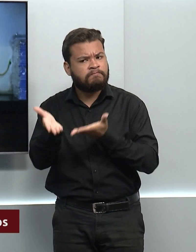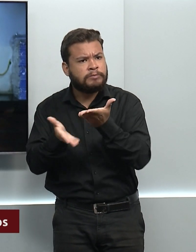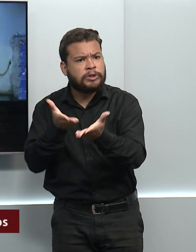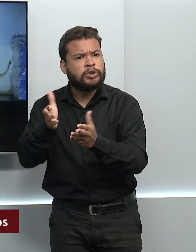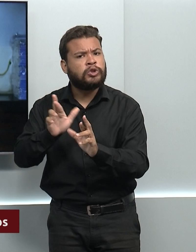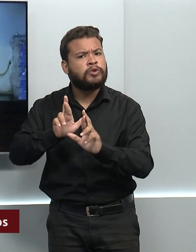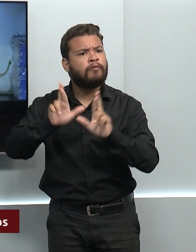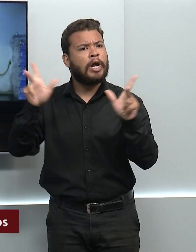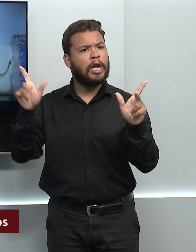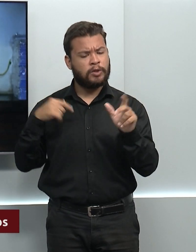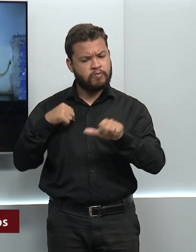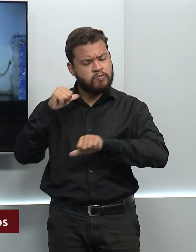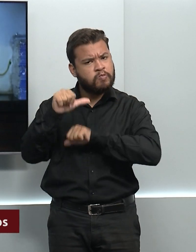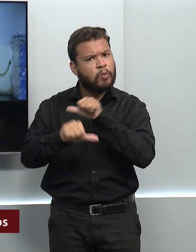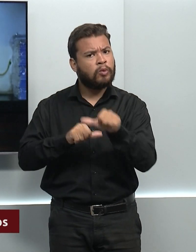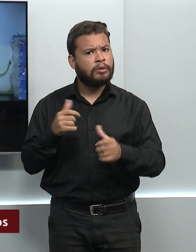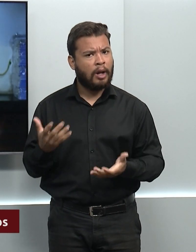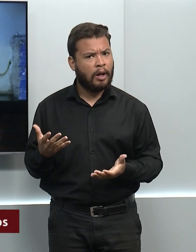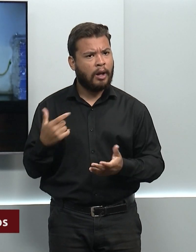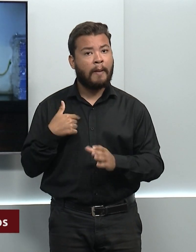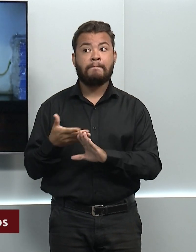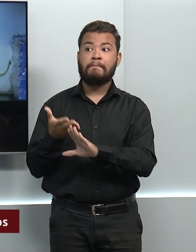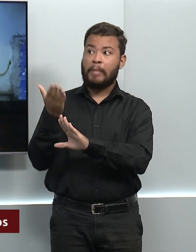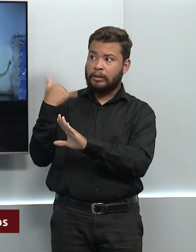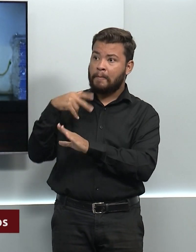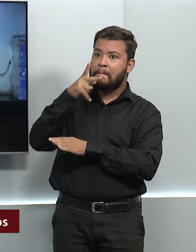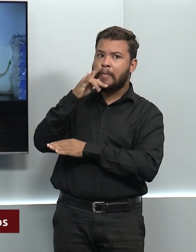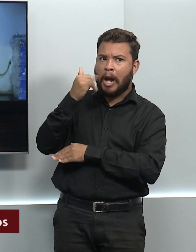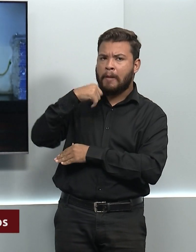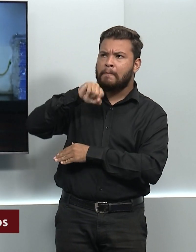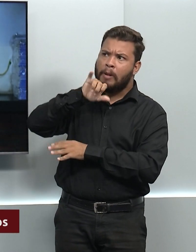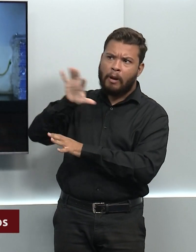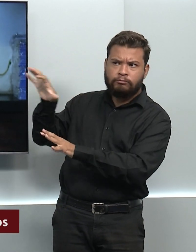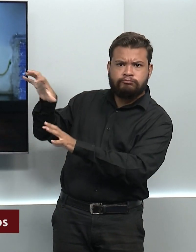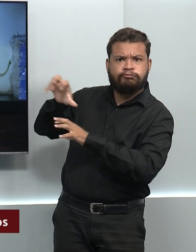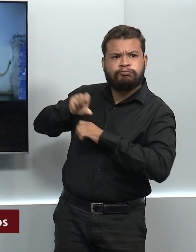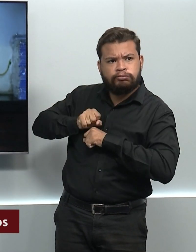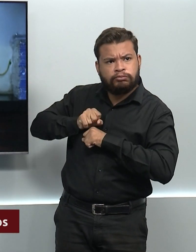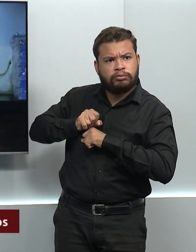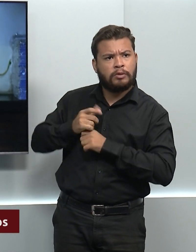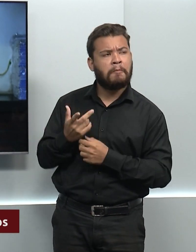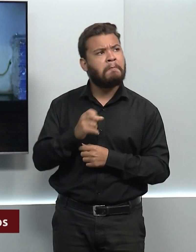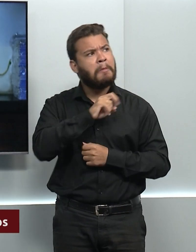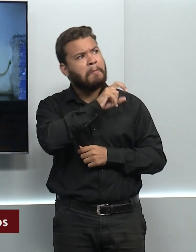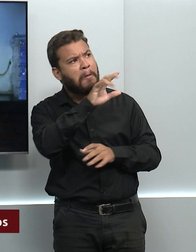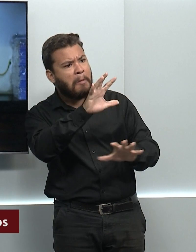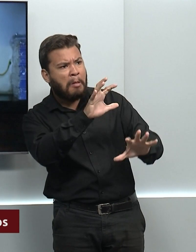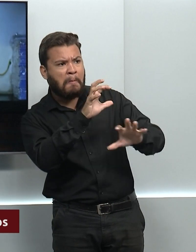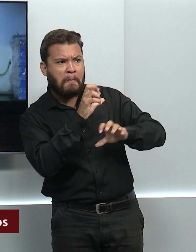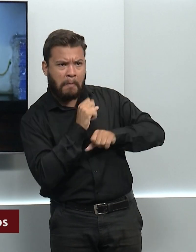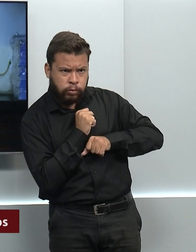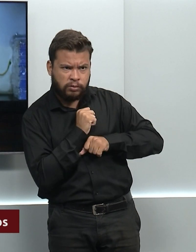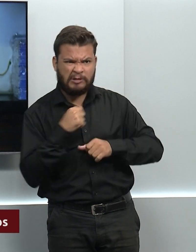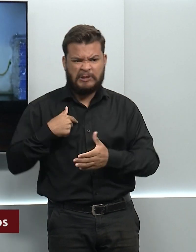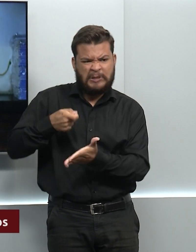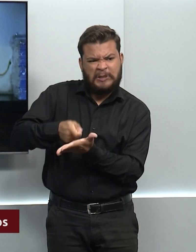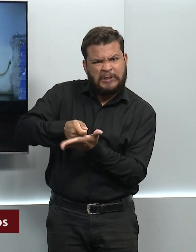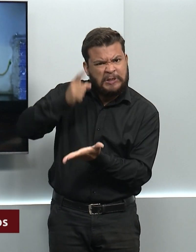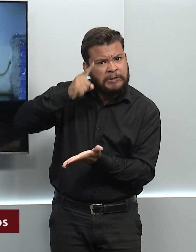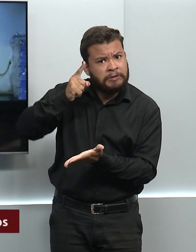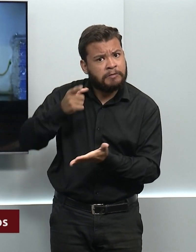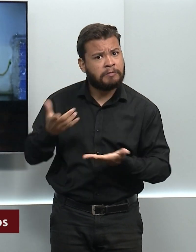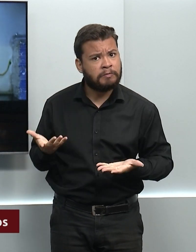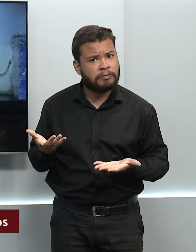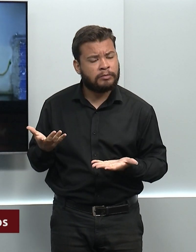só reproduzindo o que você aprendeu dos seus pais como correto ou enquanto sociedade? ou